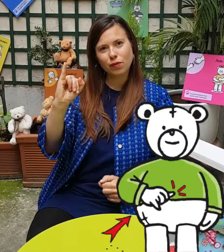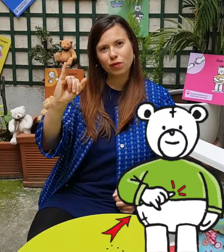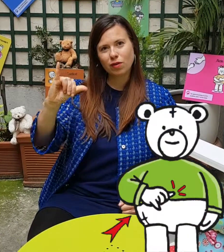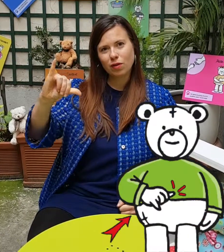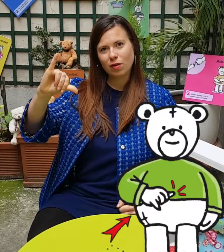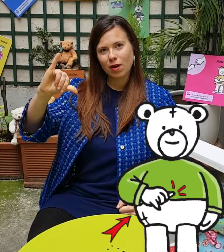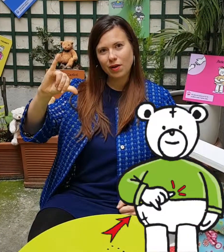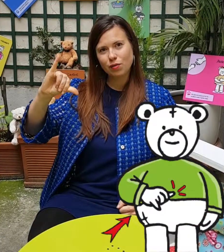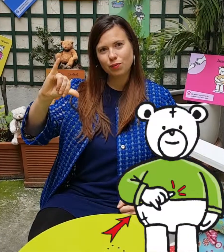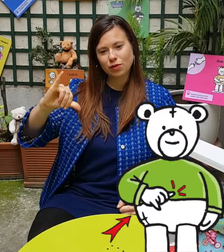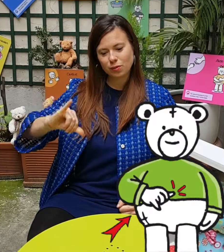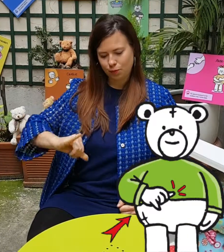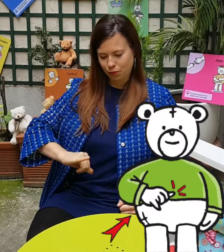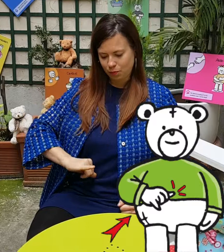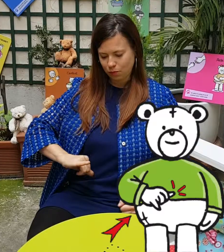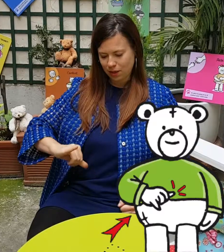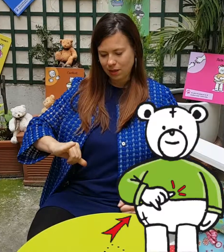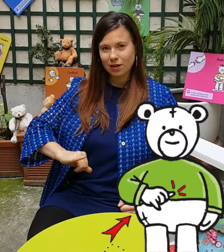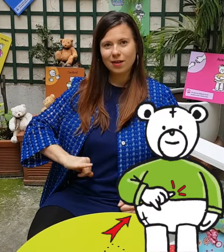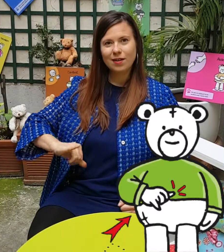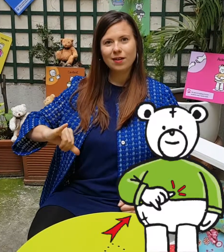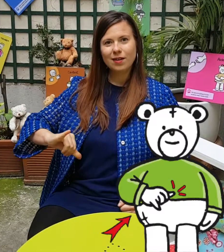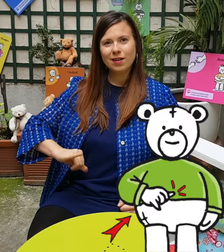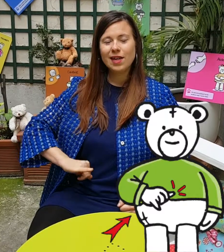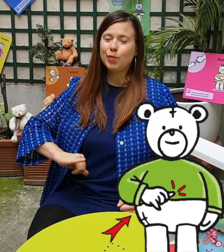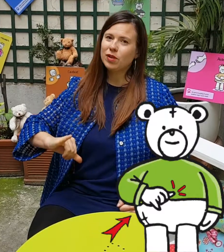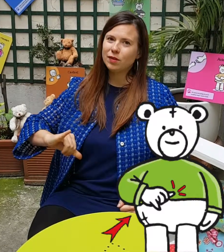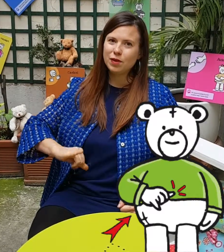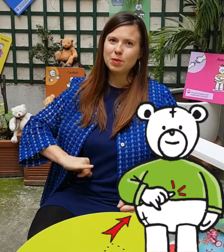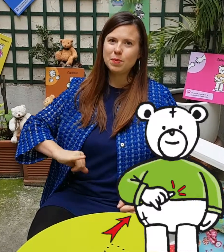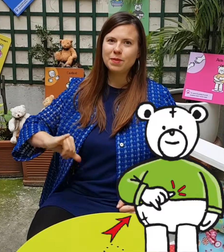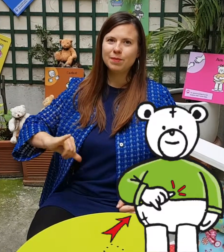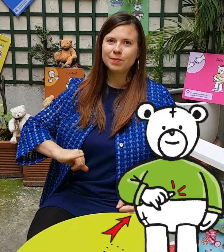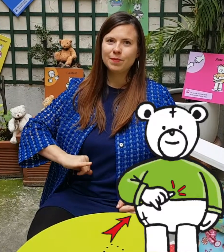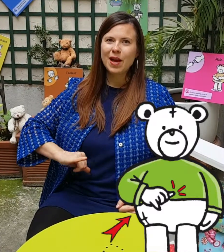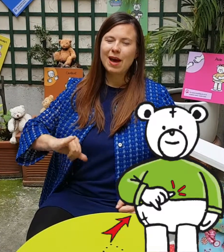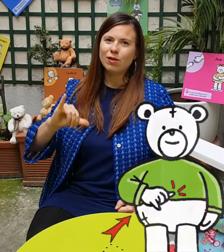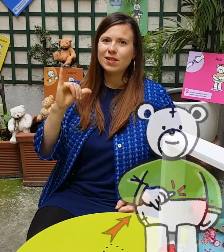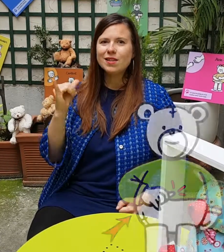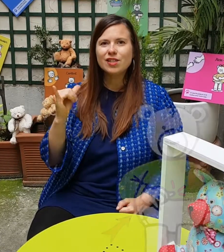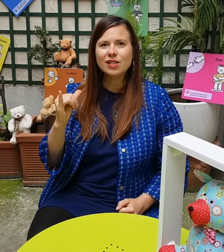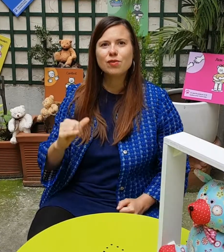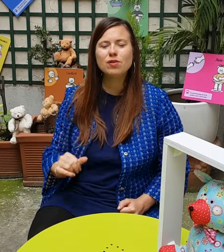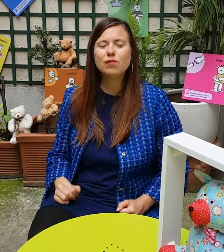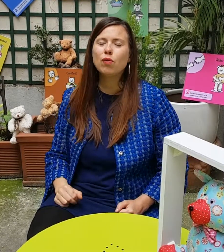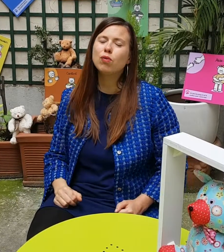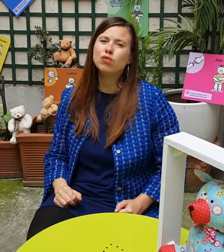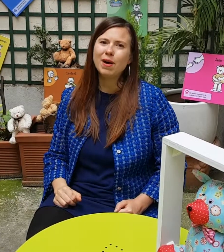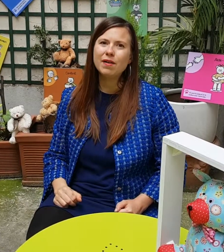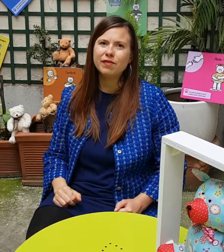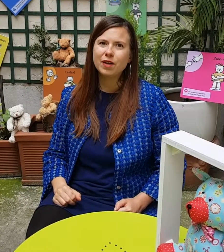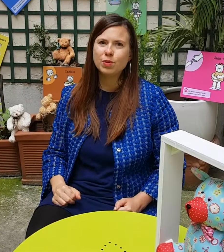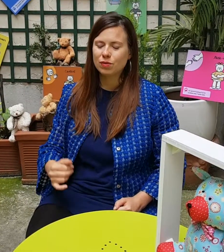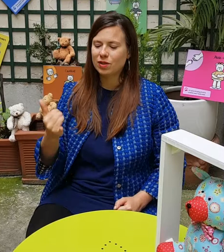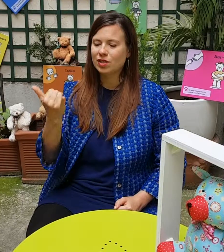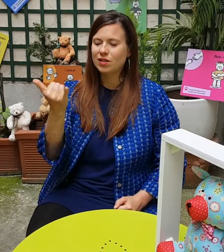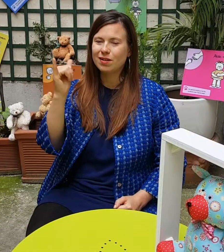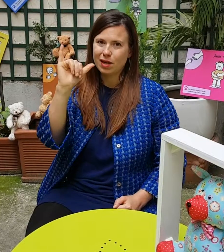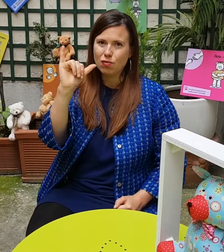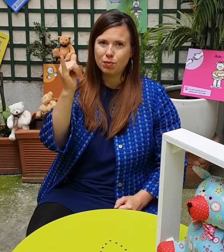ventre avec le pouce pour montrer qu'il a peut-être fait pipi. Alors ça, c'est un geste que les enfants auront du mal à faire parce que c'est un geste qui est très compliqué